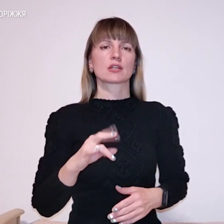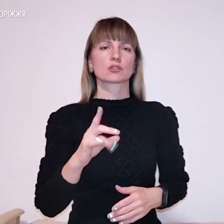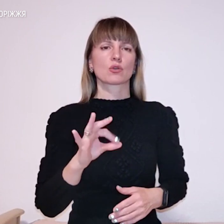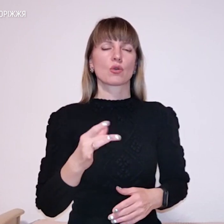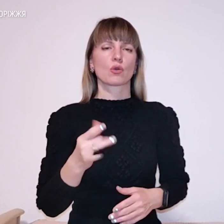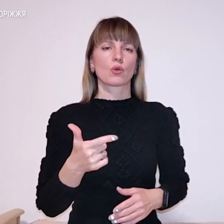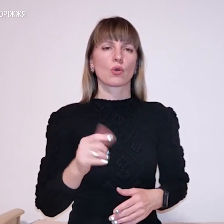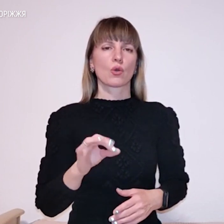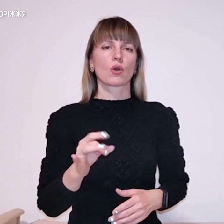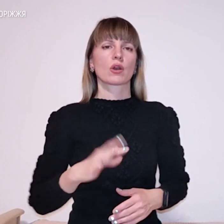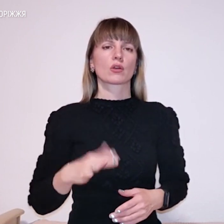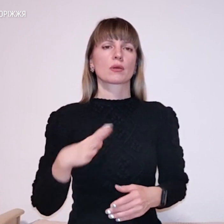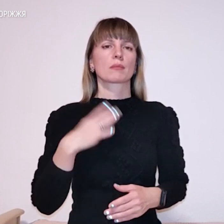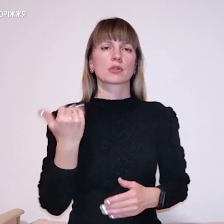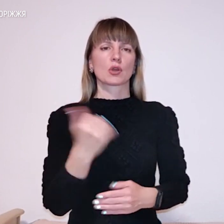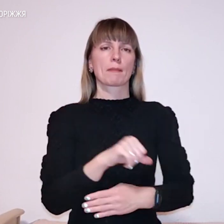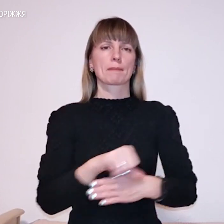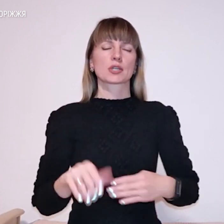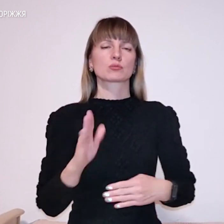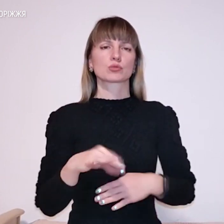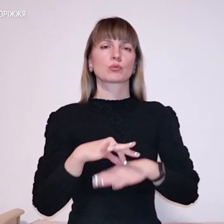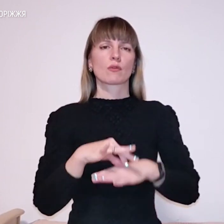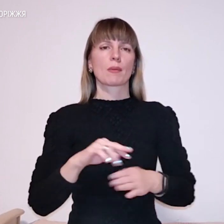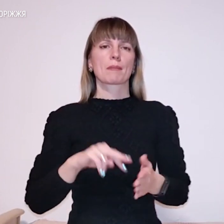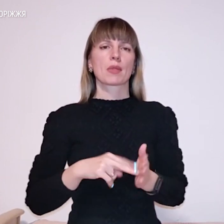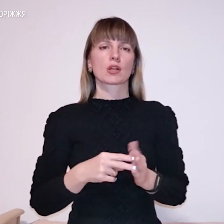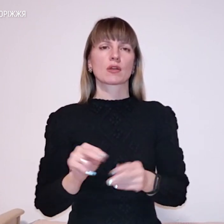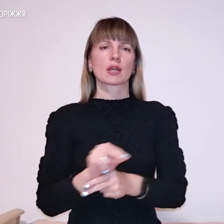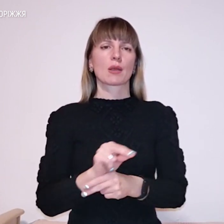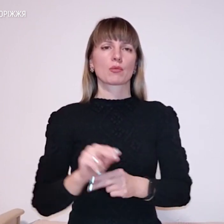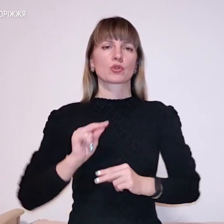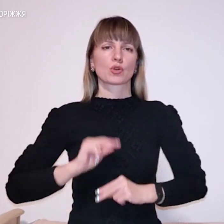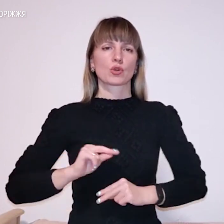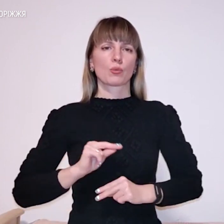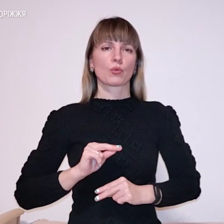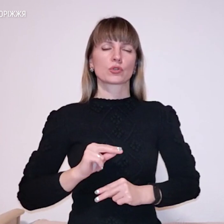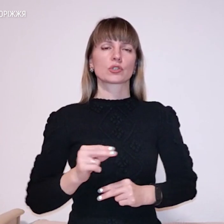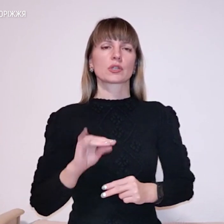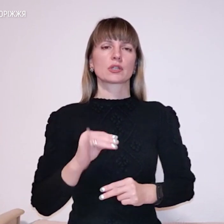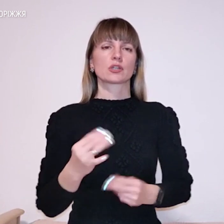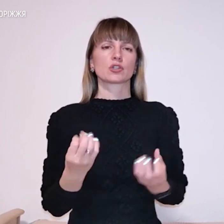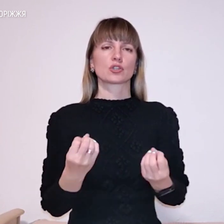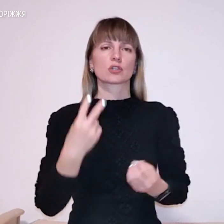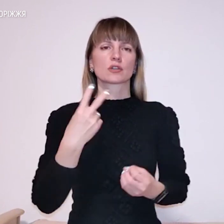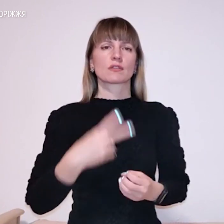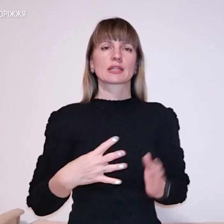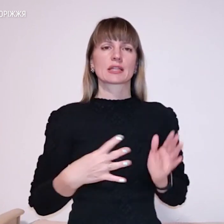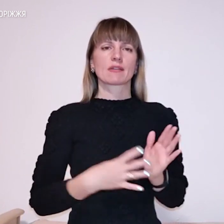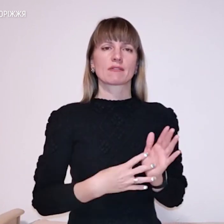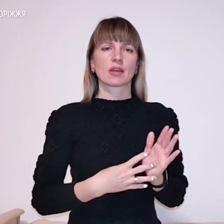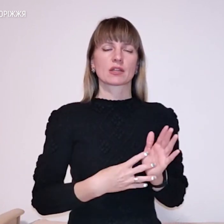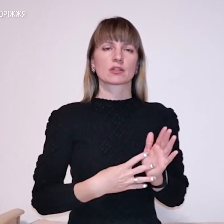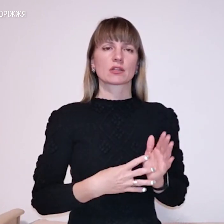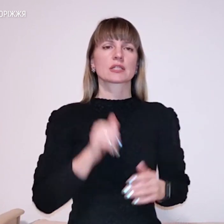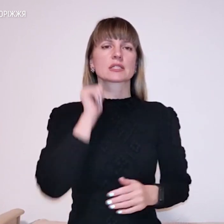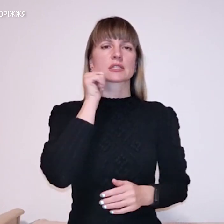колишніх його меж, будуть проводитися планові ремонтні роботи. Також 29-го, тобто завтра, будуть